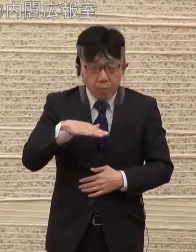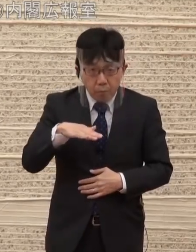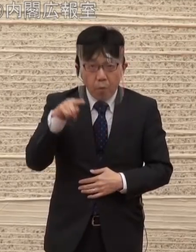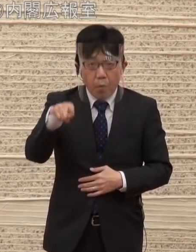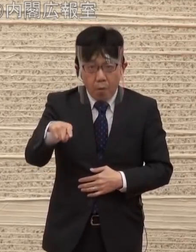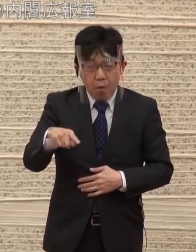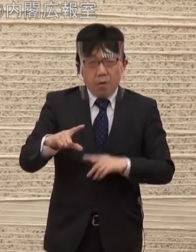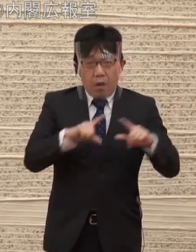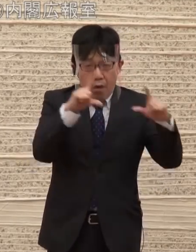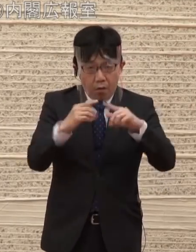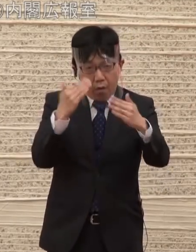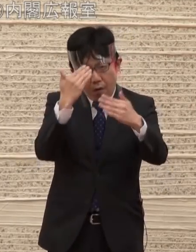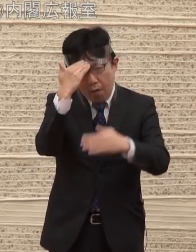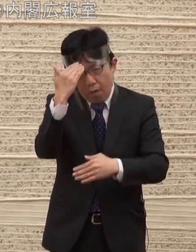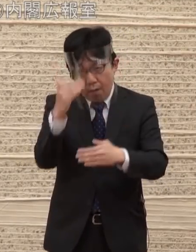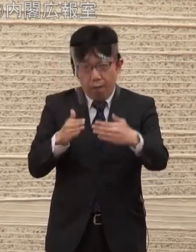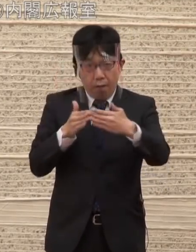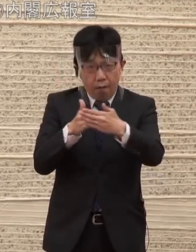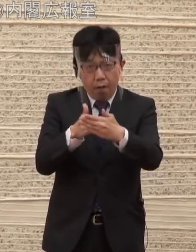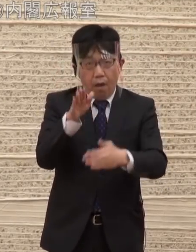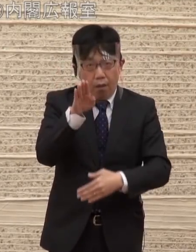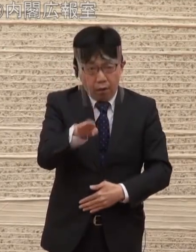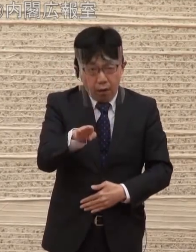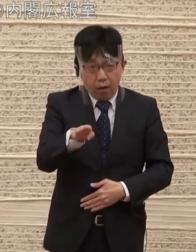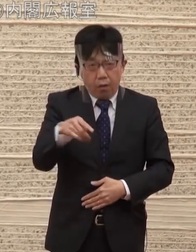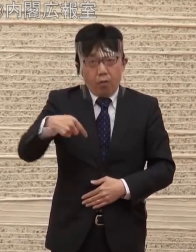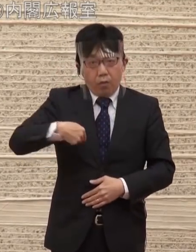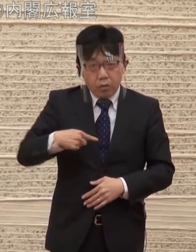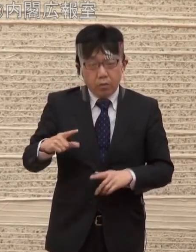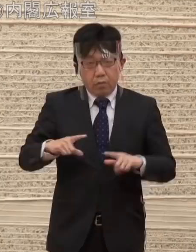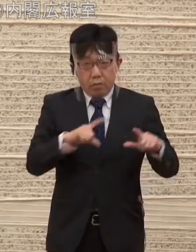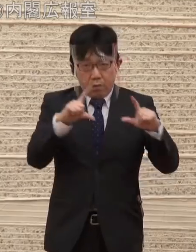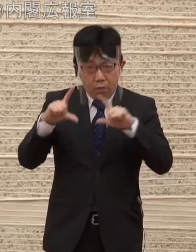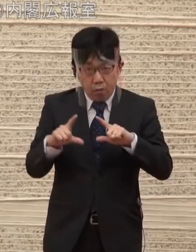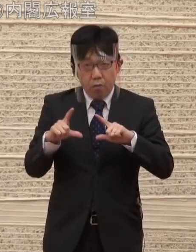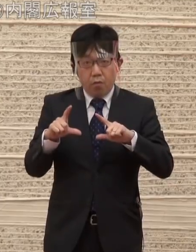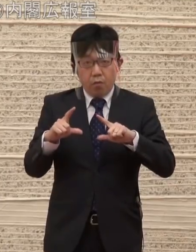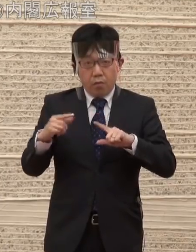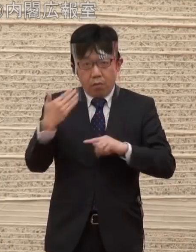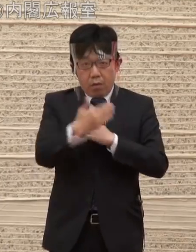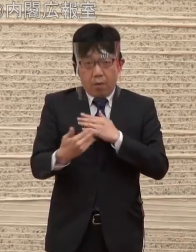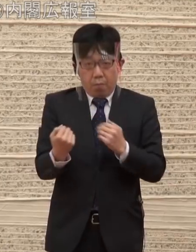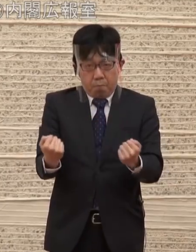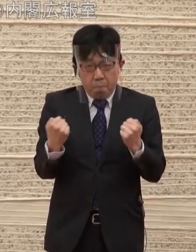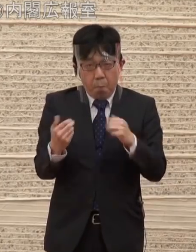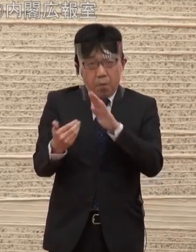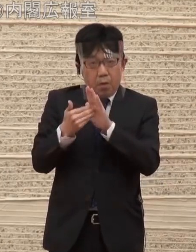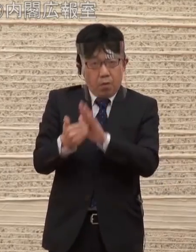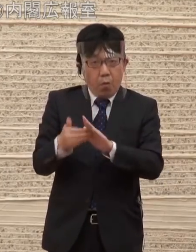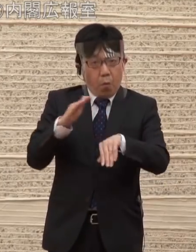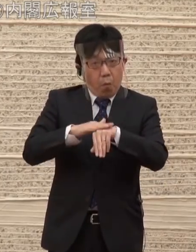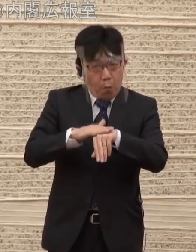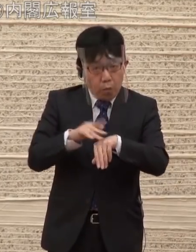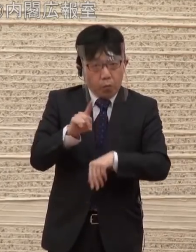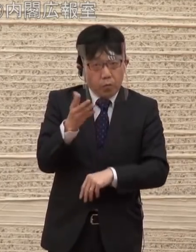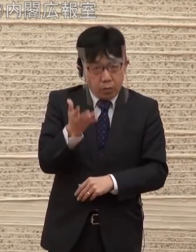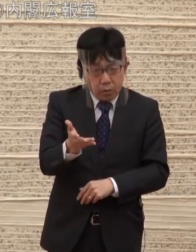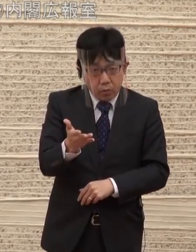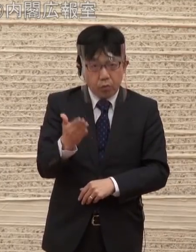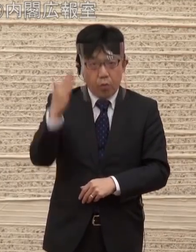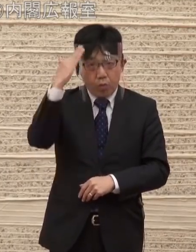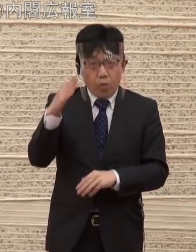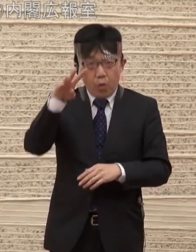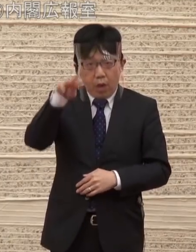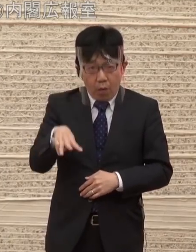前半の総括と今後の検証どう考えますか宣言下で検察庁法改正案見送りやクロッカー前